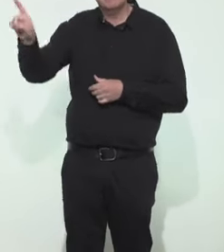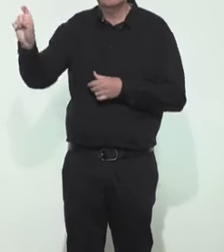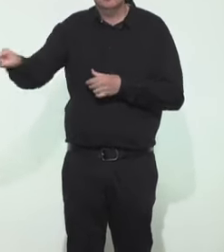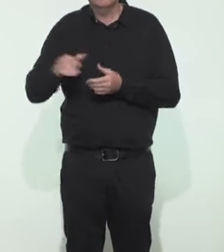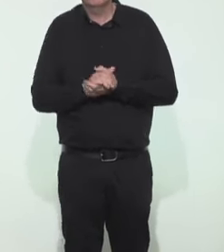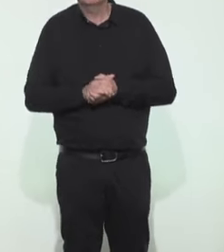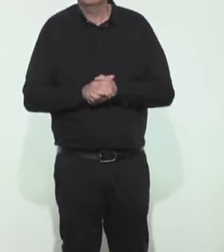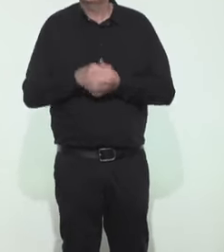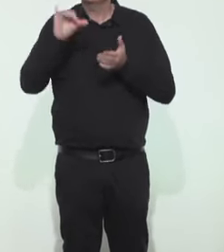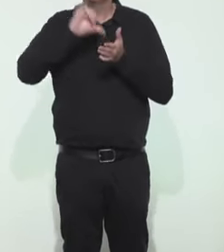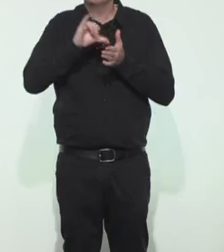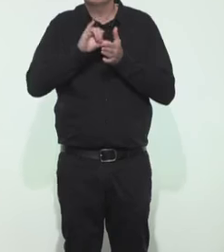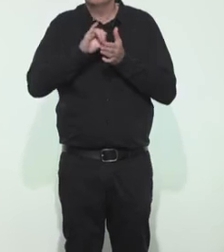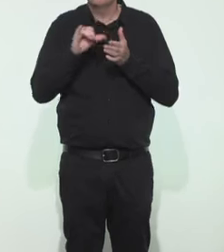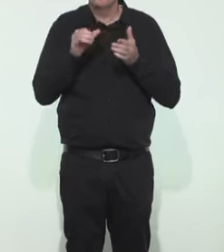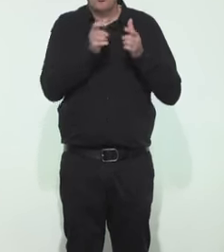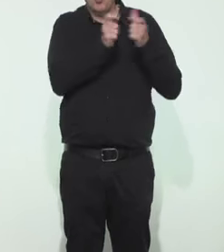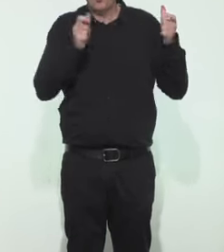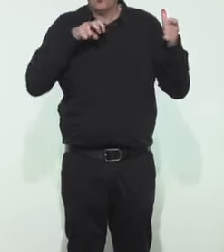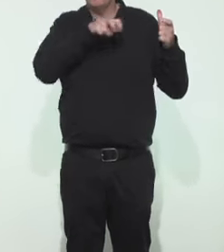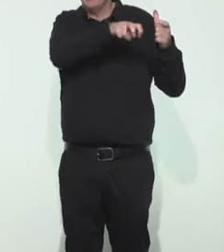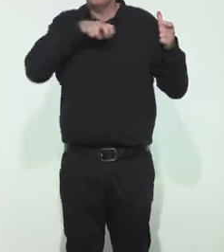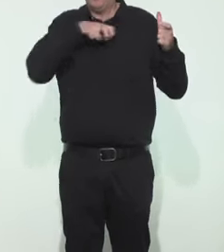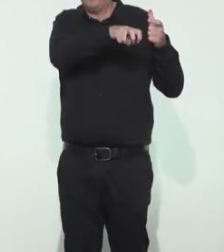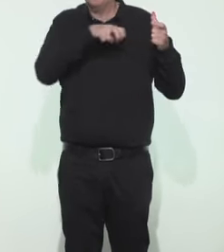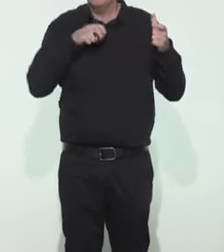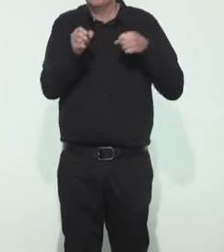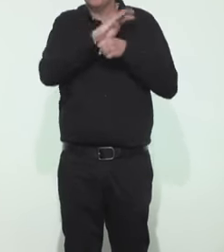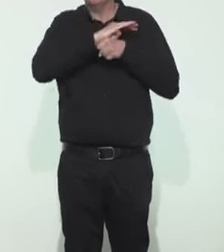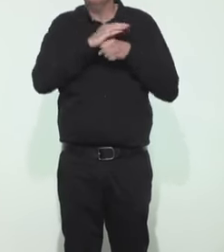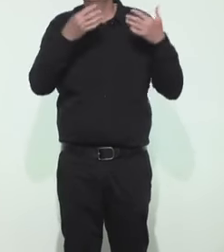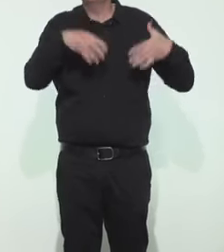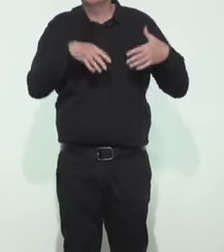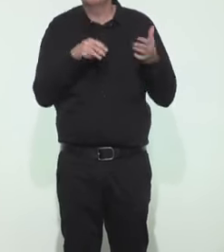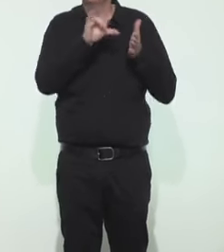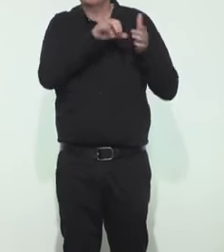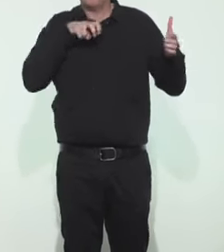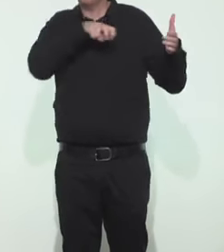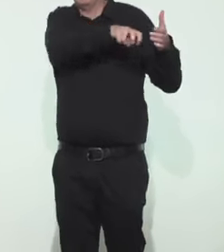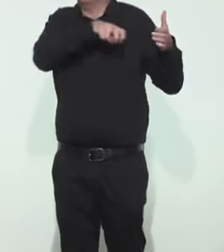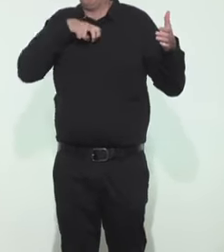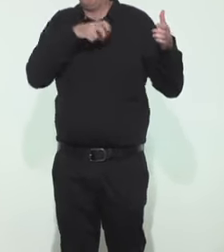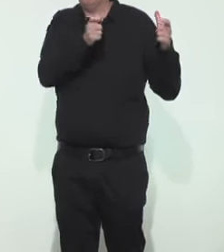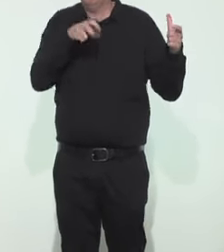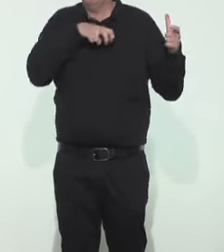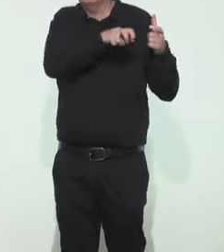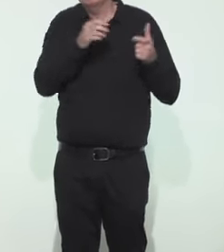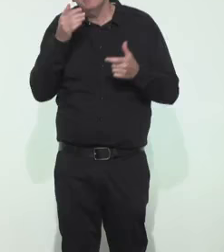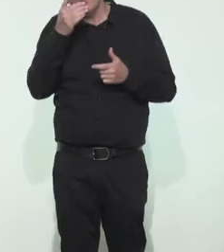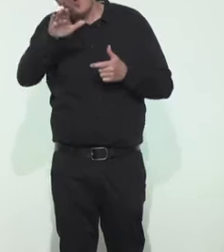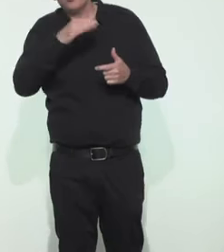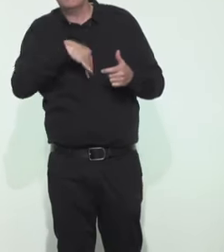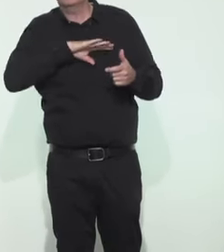concernant les centres ambulatoires qu'ovide 10,9 alors les centres ambulatoires on est sur une autre prise en charge on est sûr